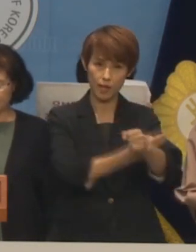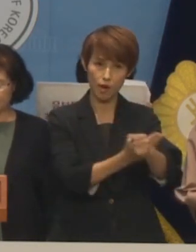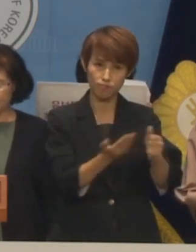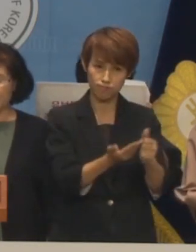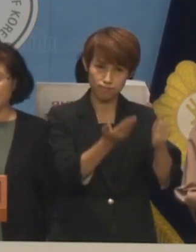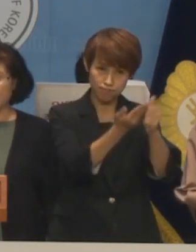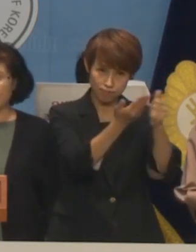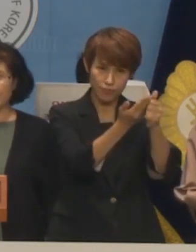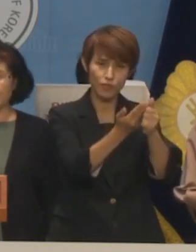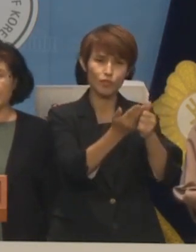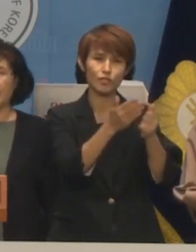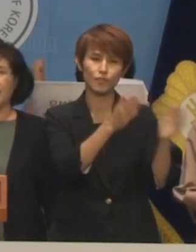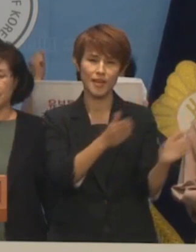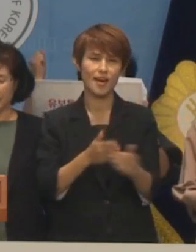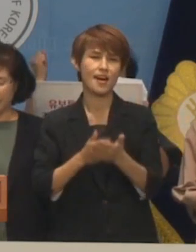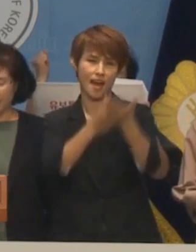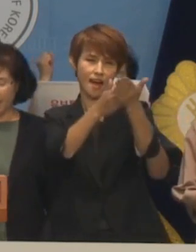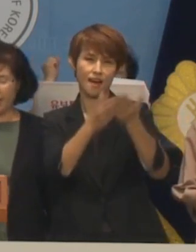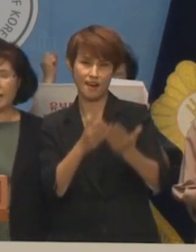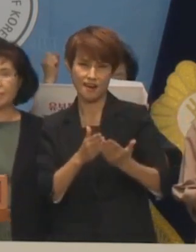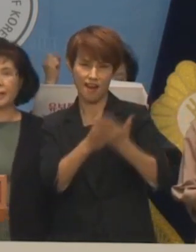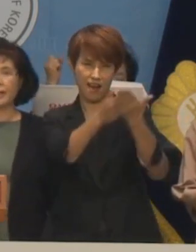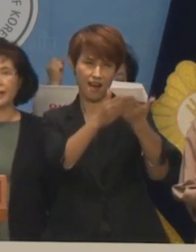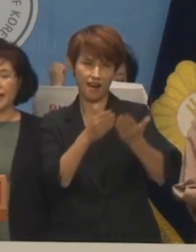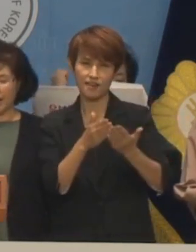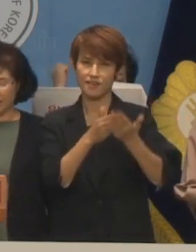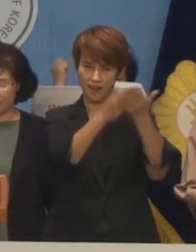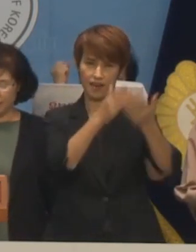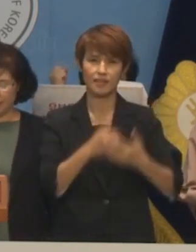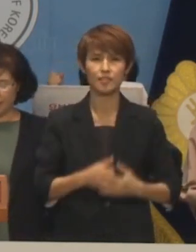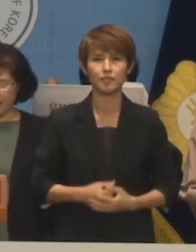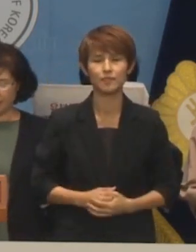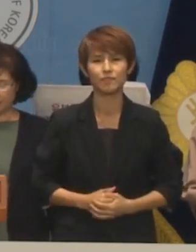양성 체제를 마련하라.